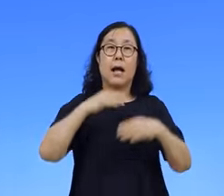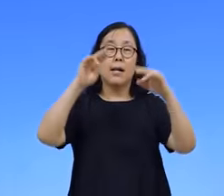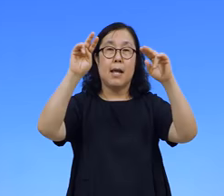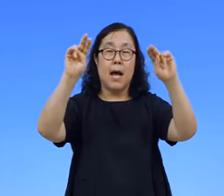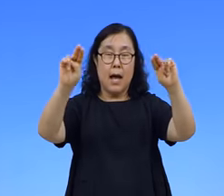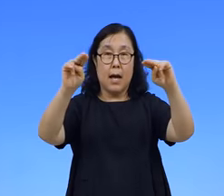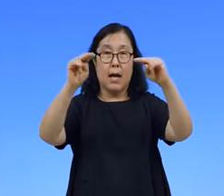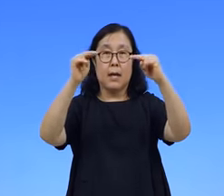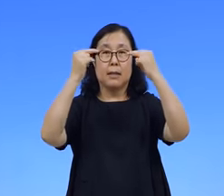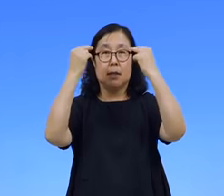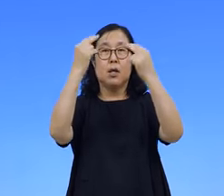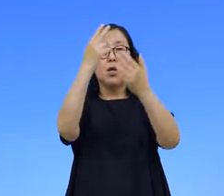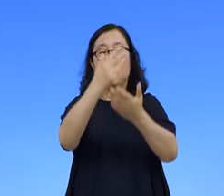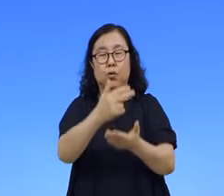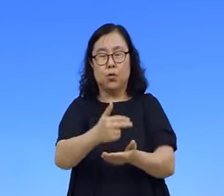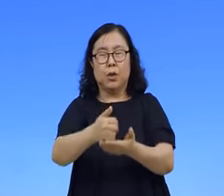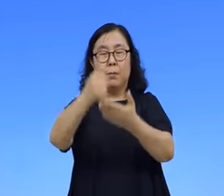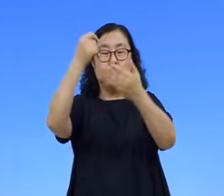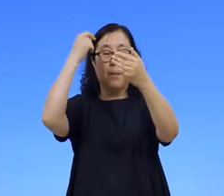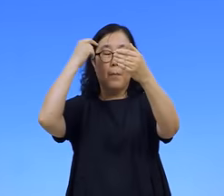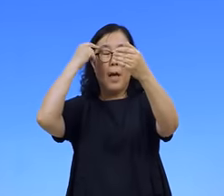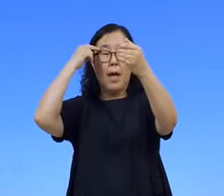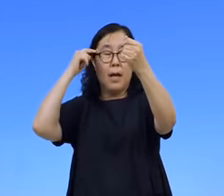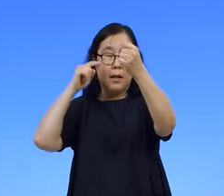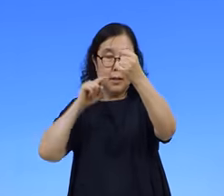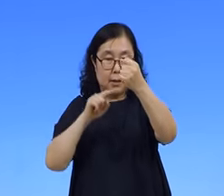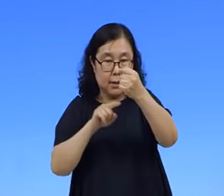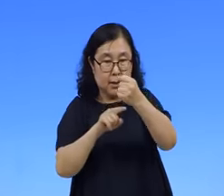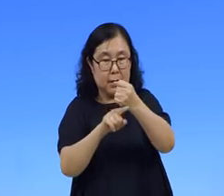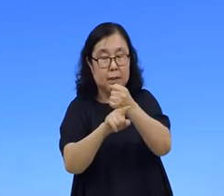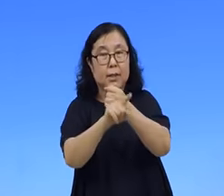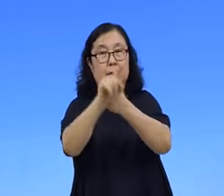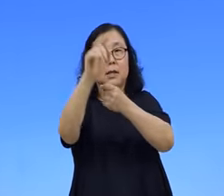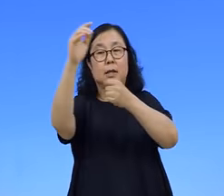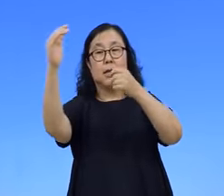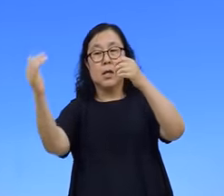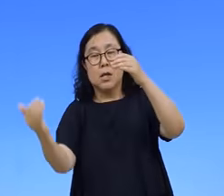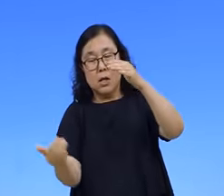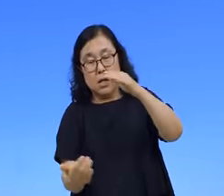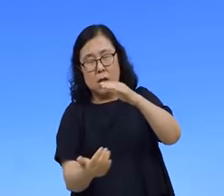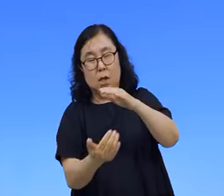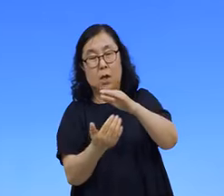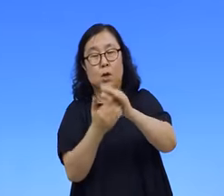나를 향하신 주님의 뜻이 이루어지도록